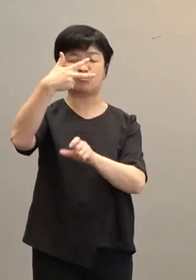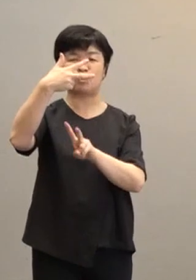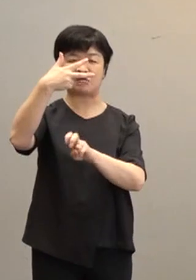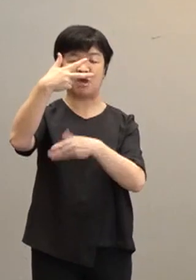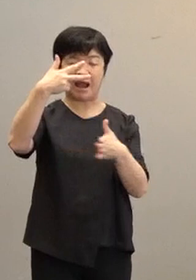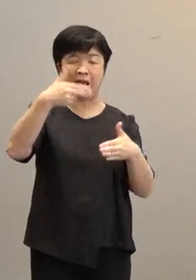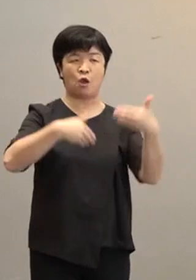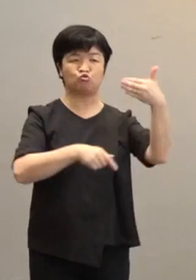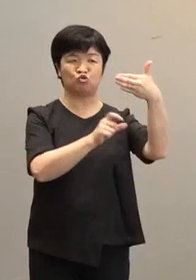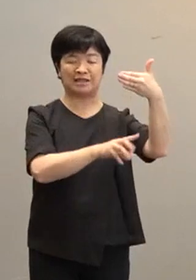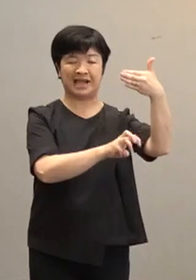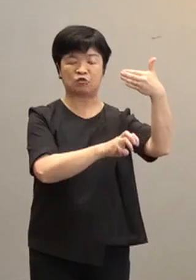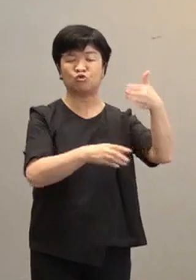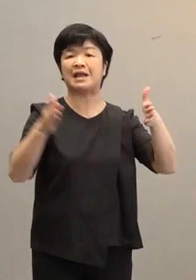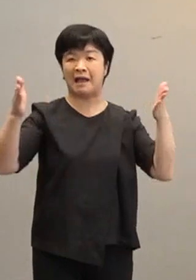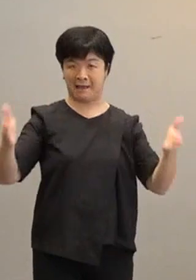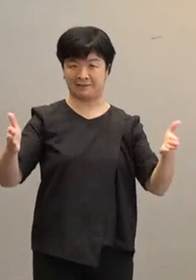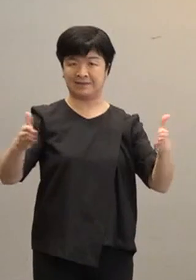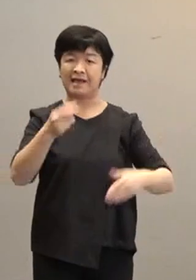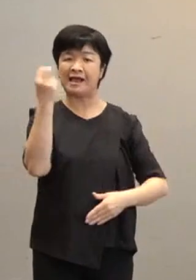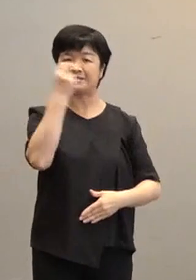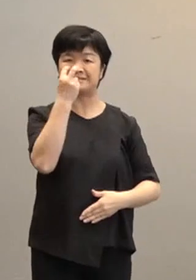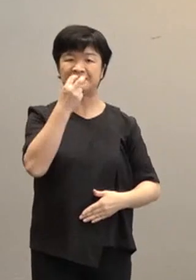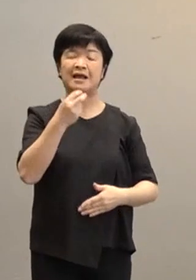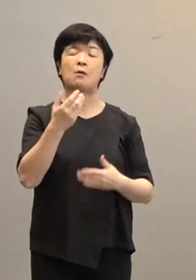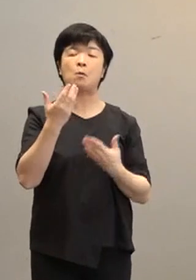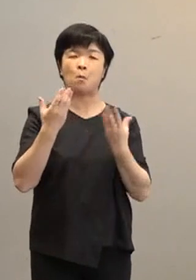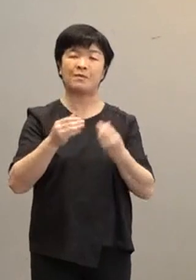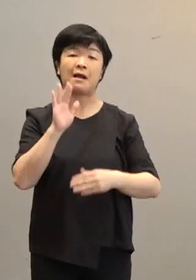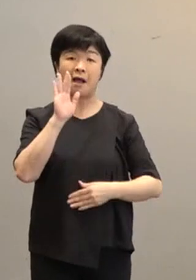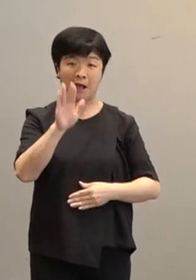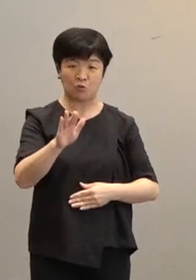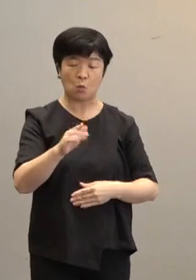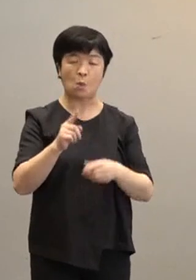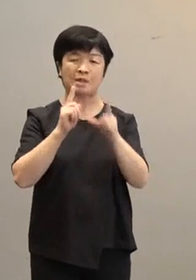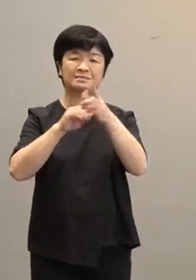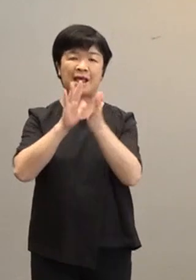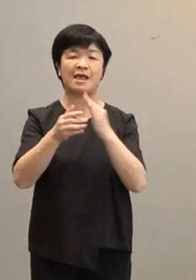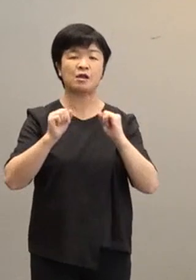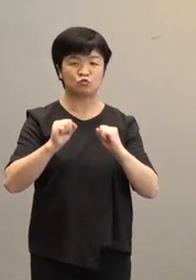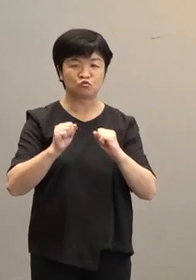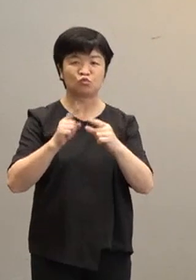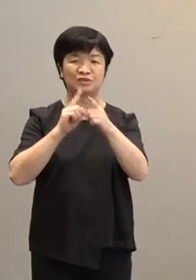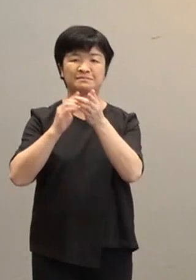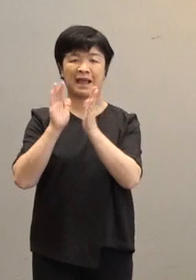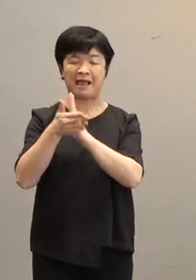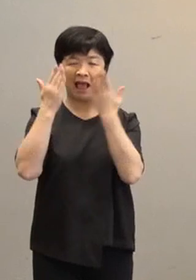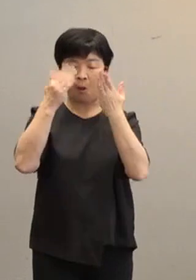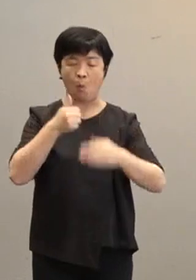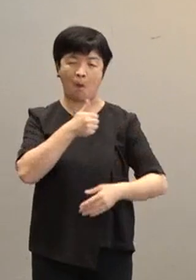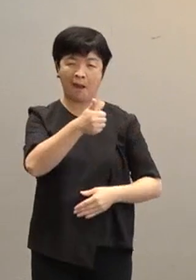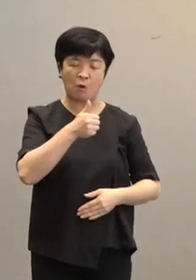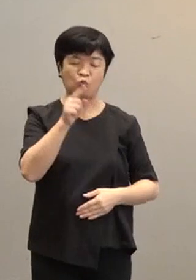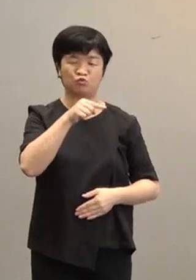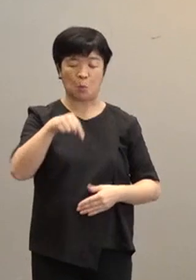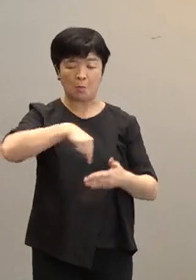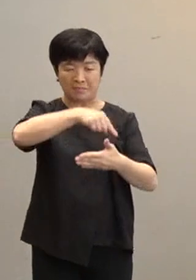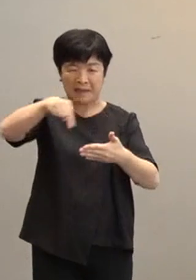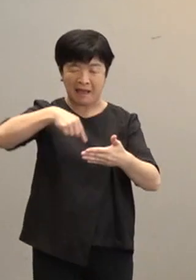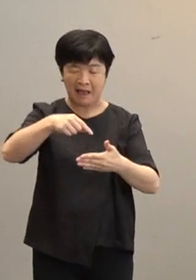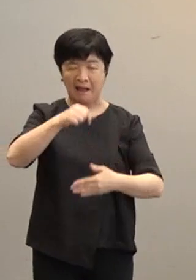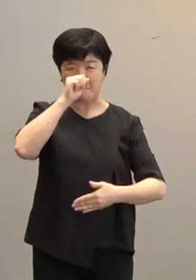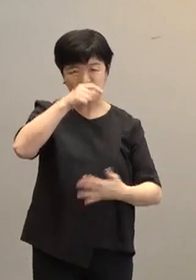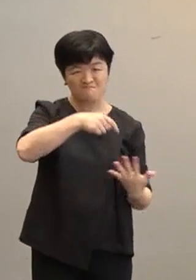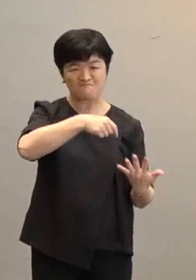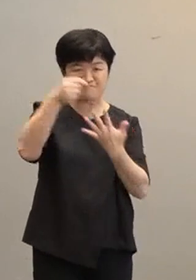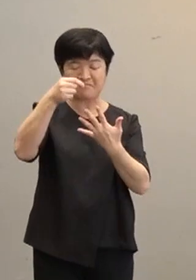30日までです。審査の上、県内在住または在学の参加者を対象に優秀作品を選び、11月に表